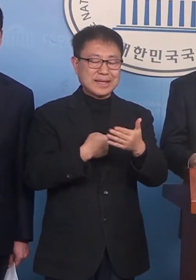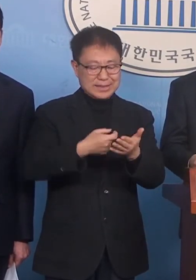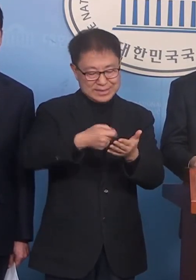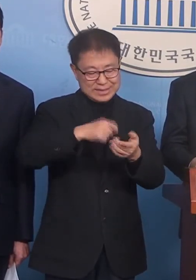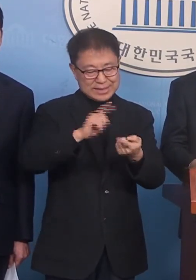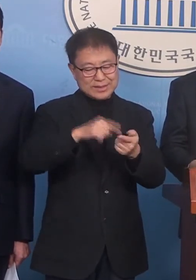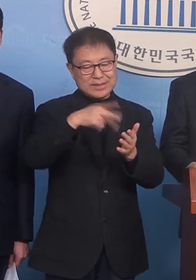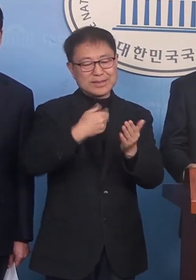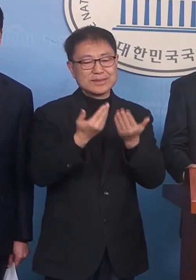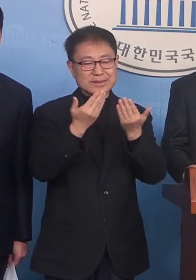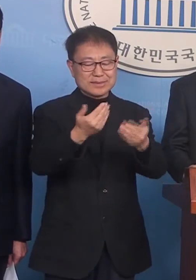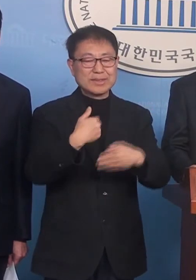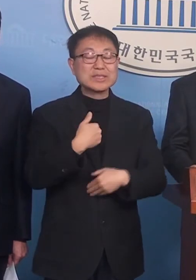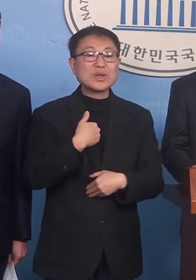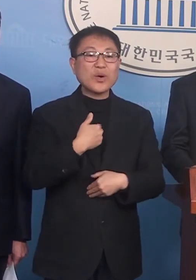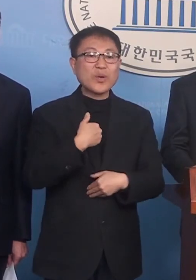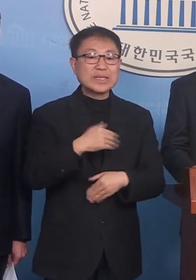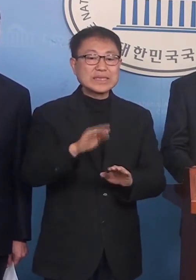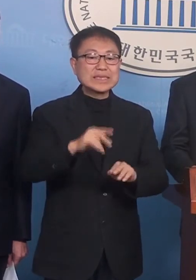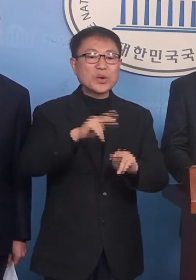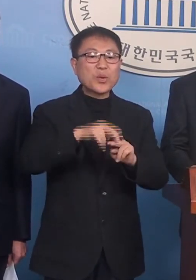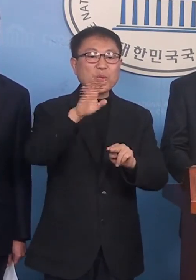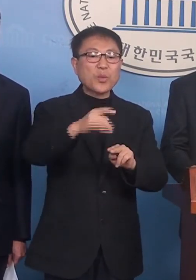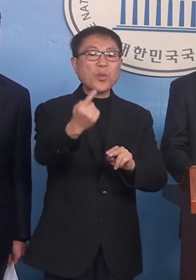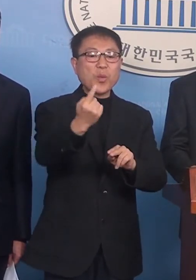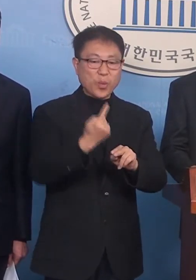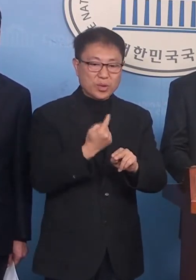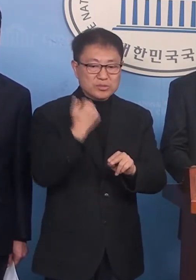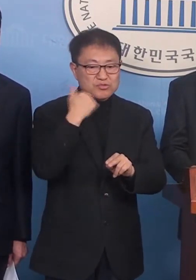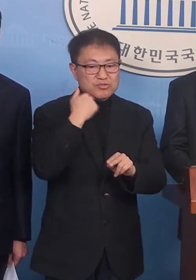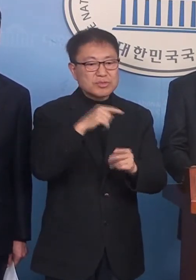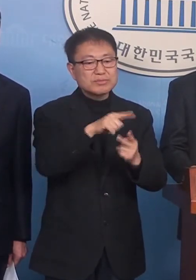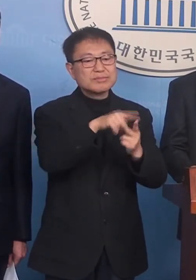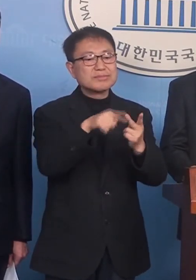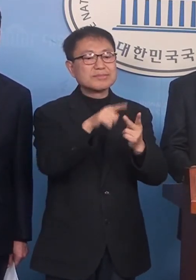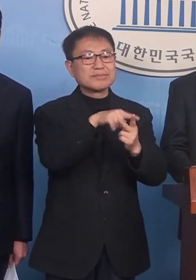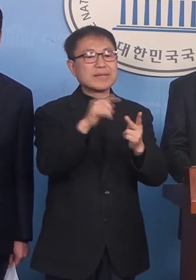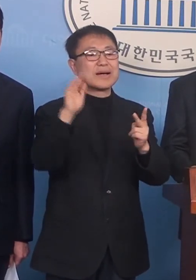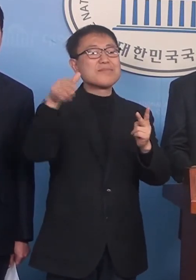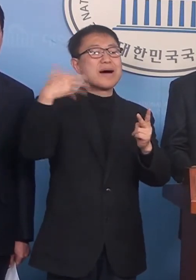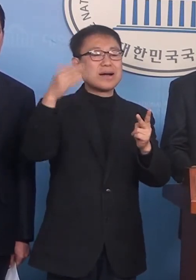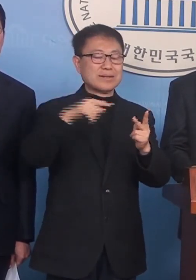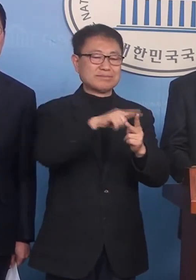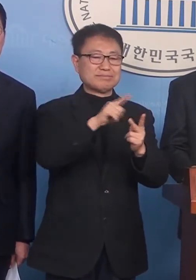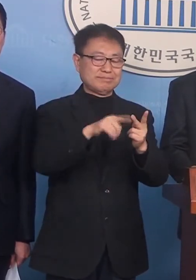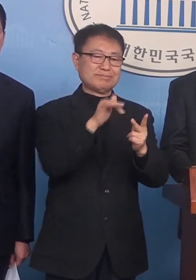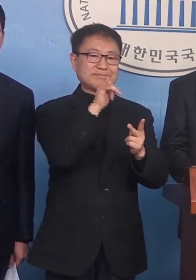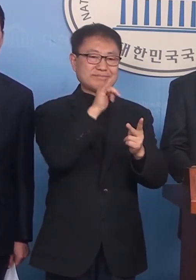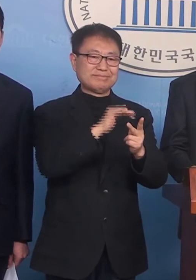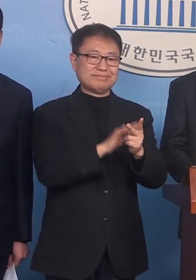읽어보겠습니다. 저를 이 자리에 서게 만든 것은 두 개의 큰 바람입니다.